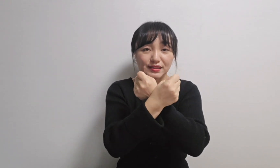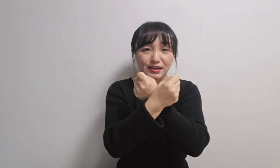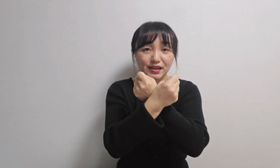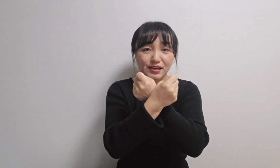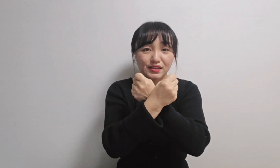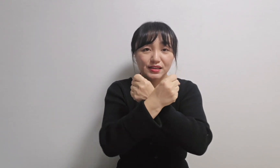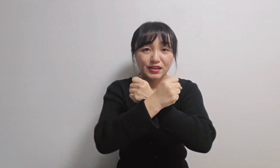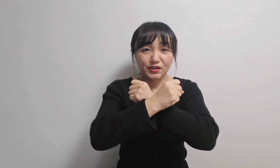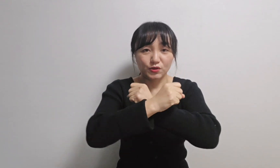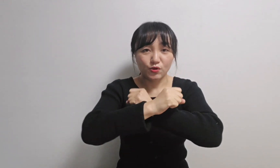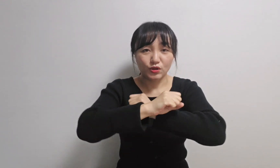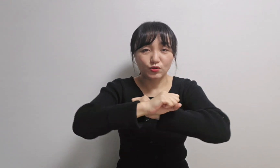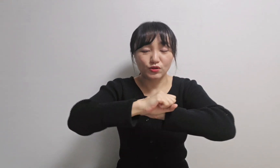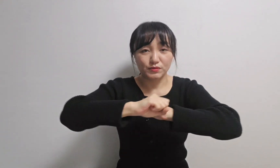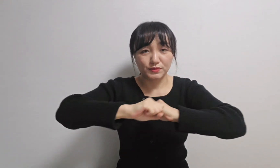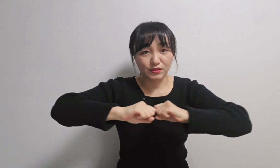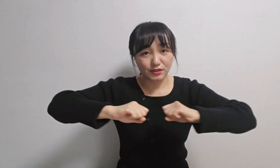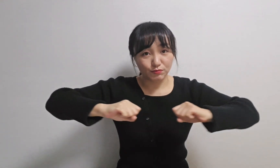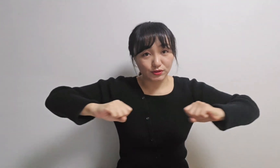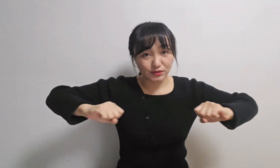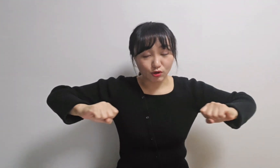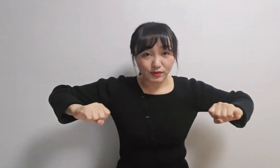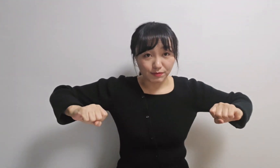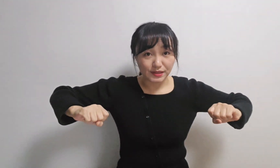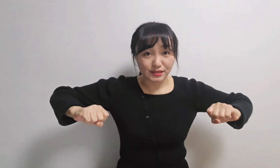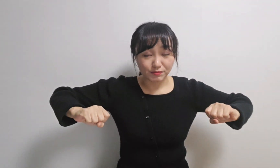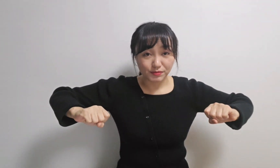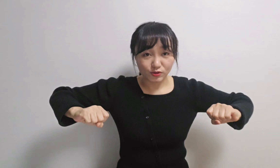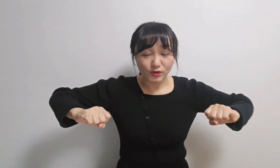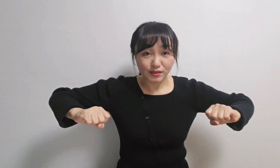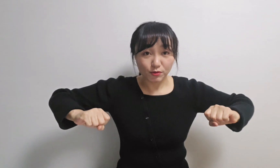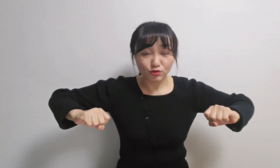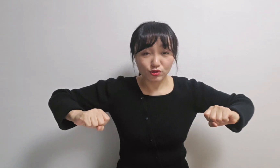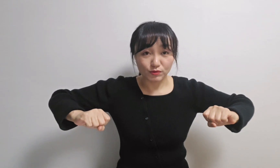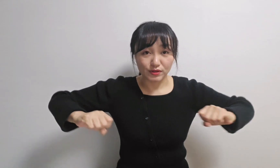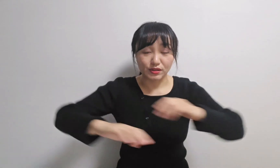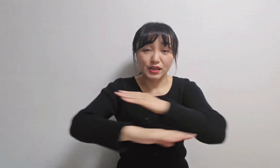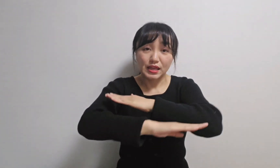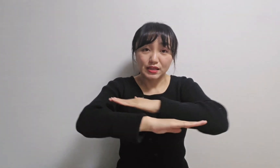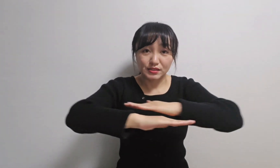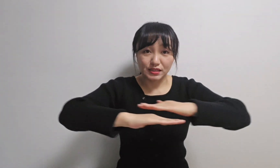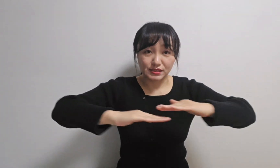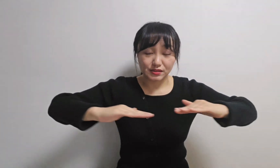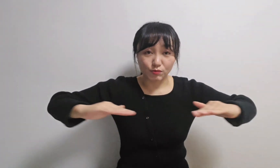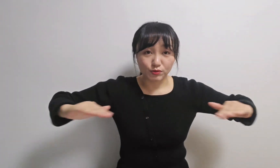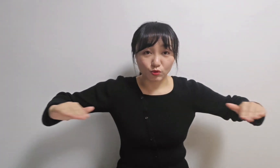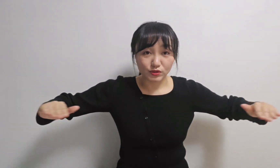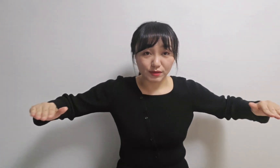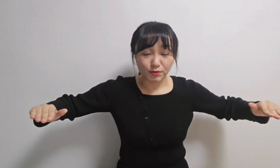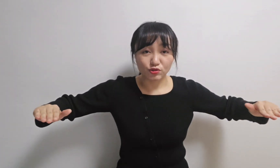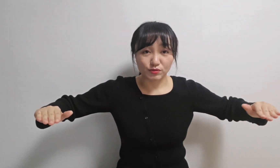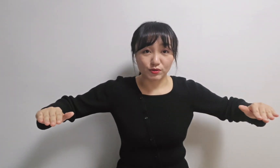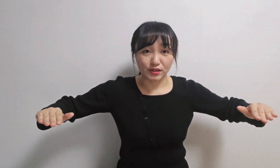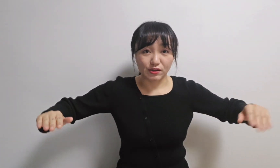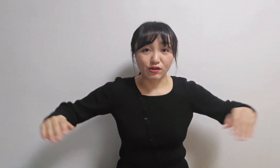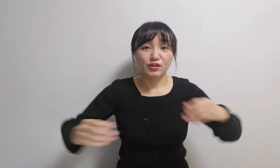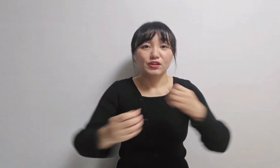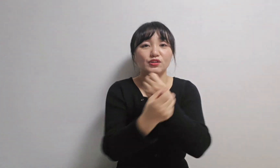X자에다가 이렇게 돌리시면서 옆으로 넓게 활짝 펴주시면 돼요. 이제 옆으로 곧게 펴주시면 돼요.